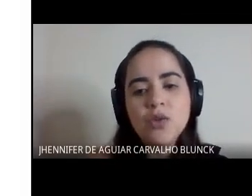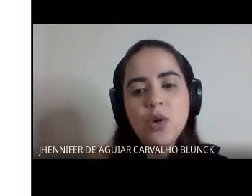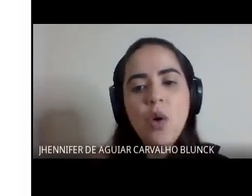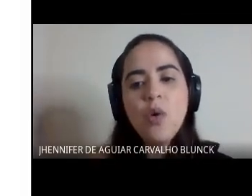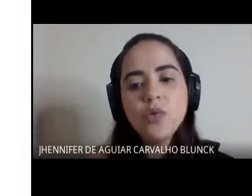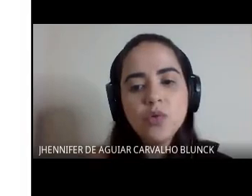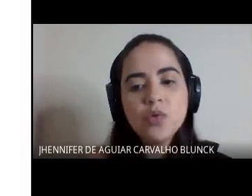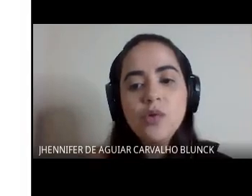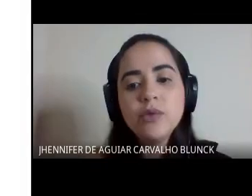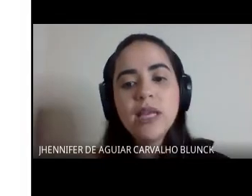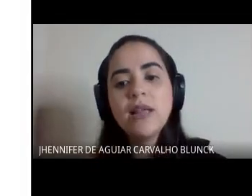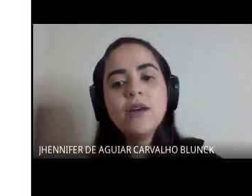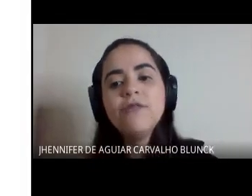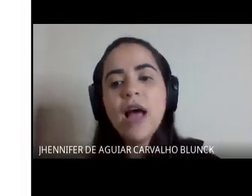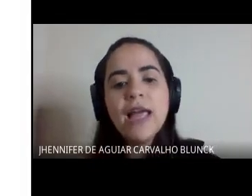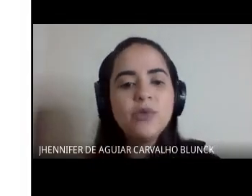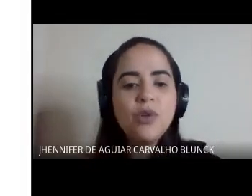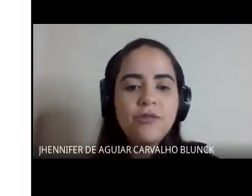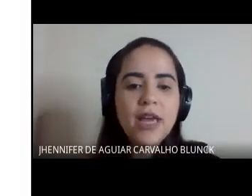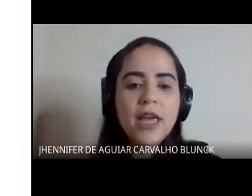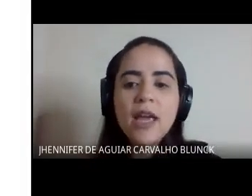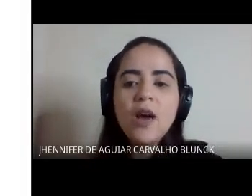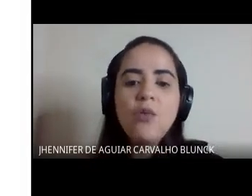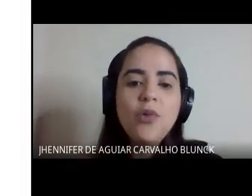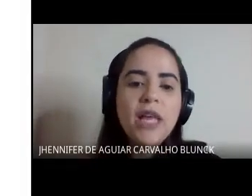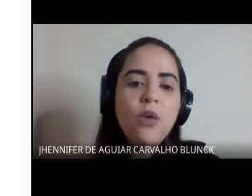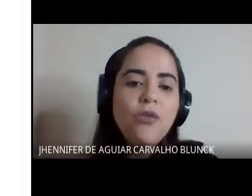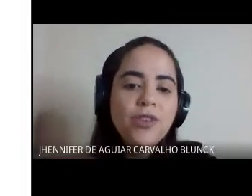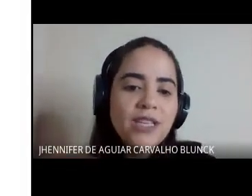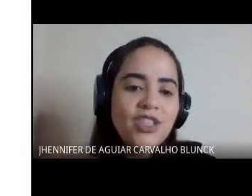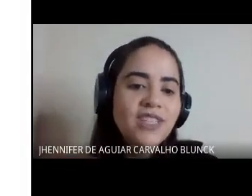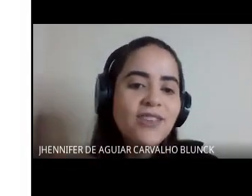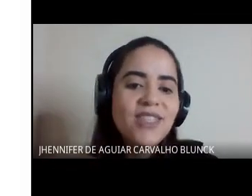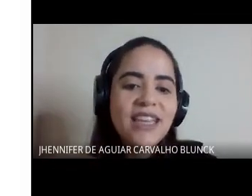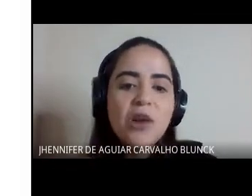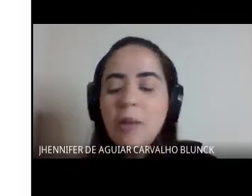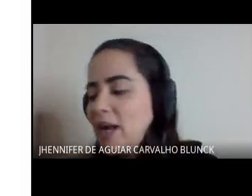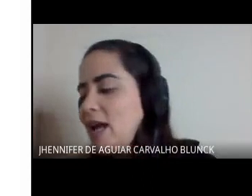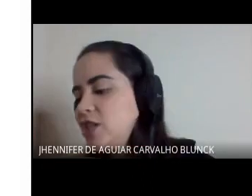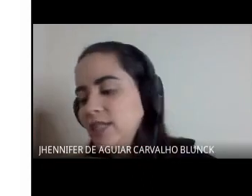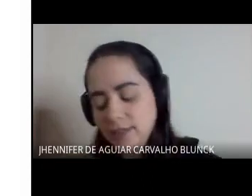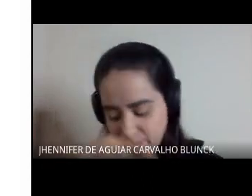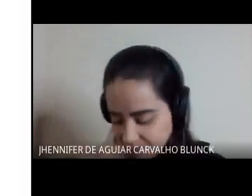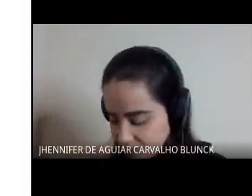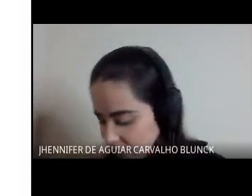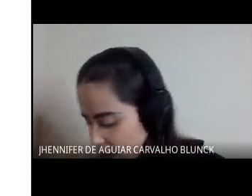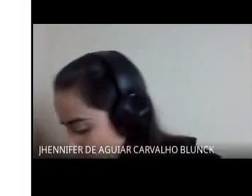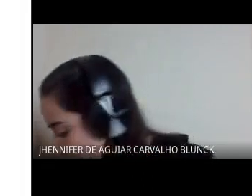se relaciona com outros surdos, ela não vai absorver o modelo ouvinte. Então, isso aqui era uma